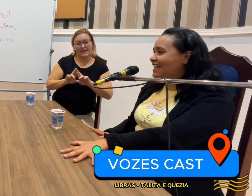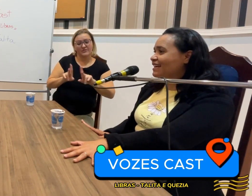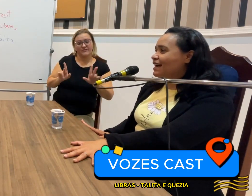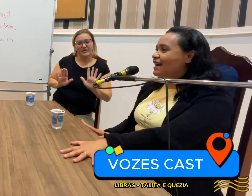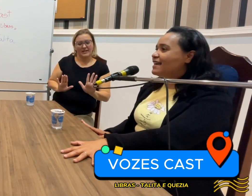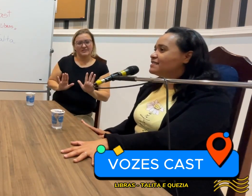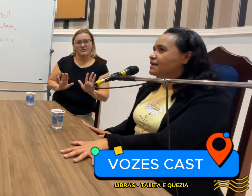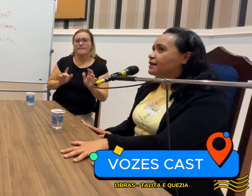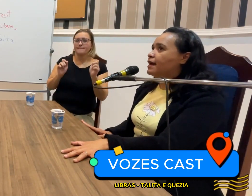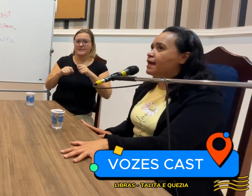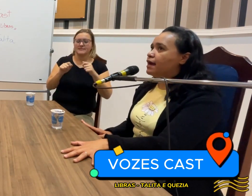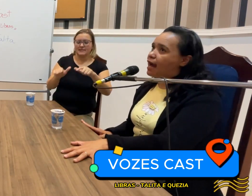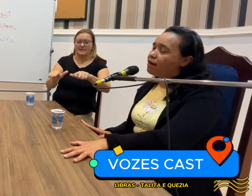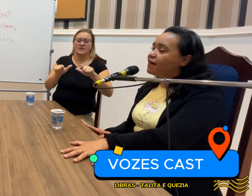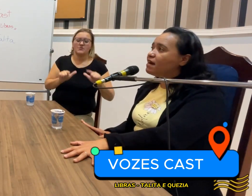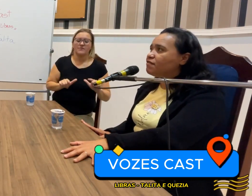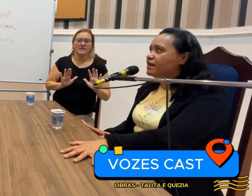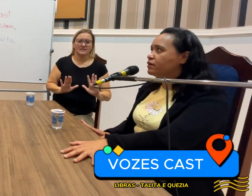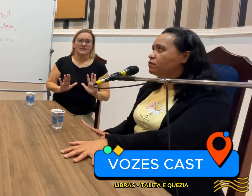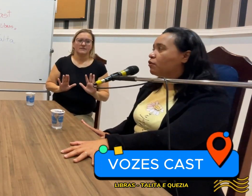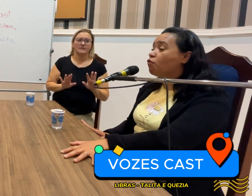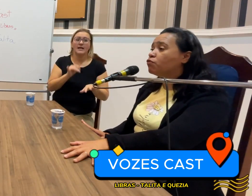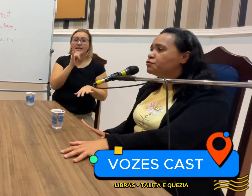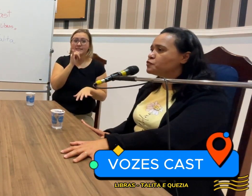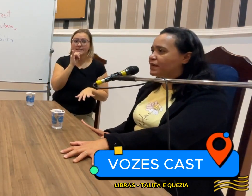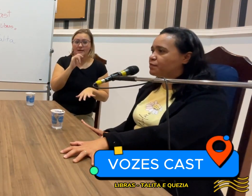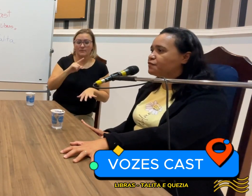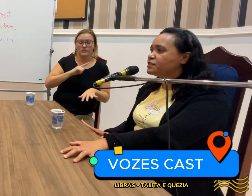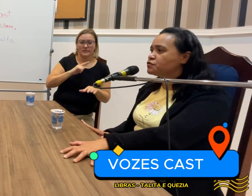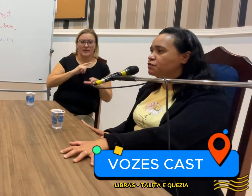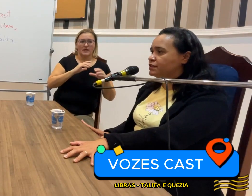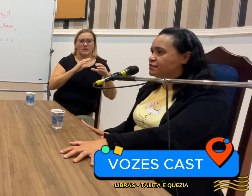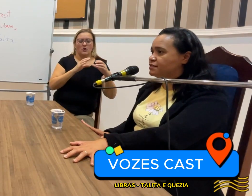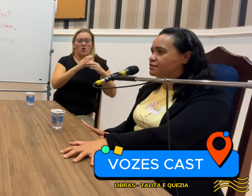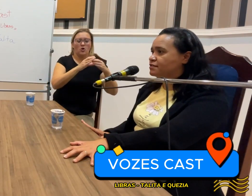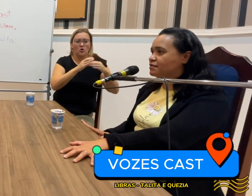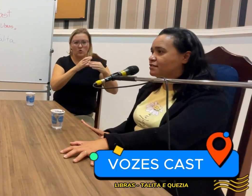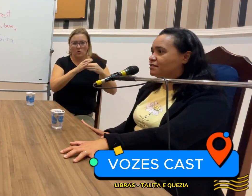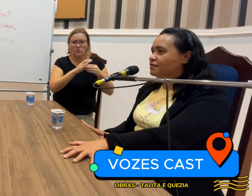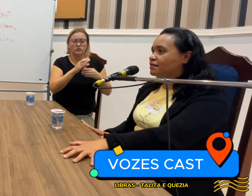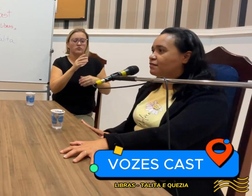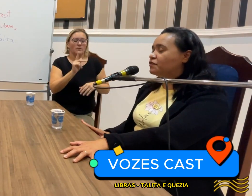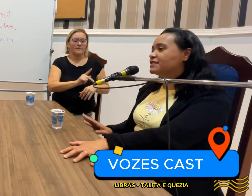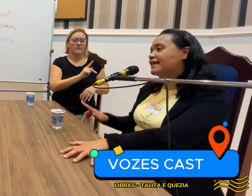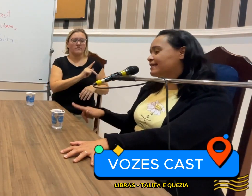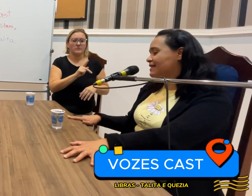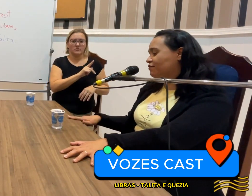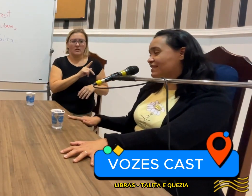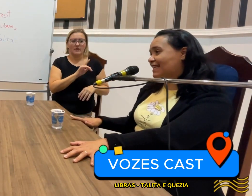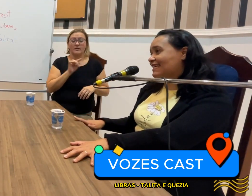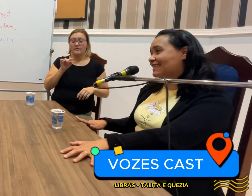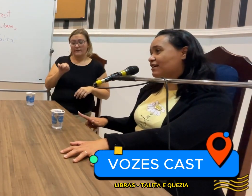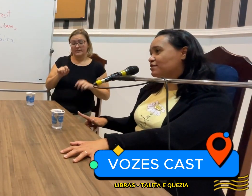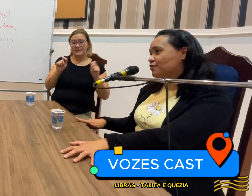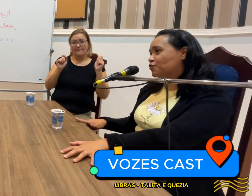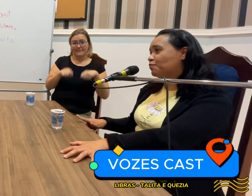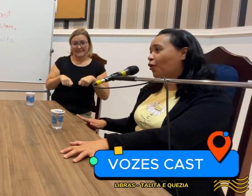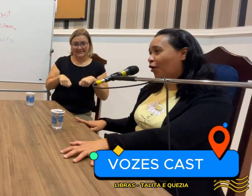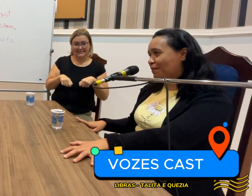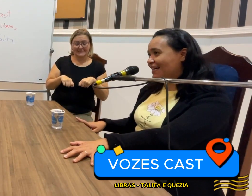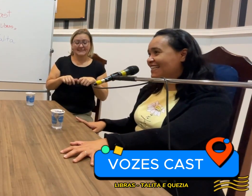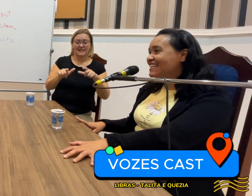Sim. Né? Então, assim, vai haver um concurso para professores. Aí já não. Você tem que ter o